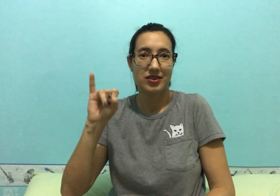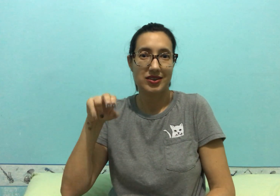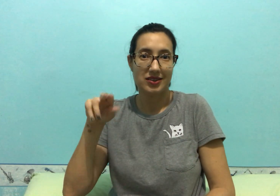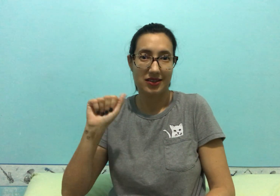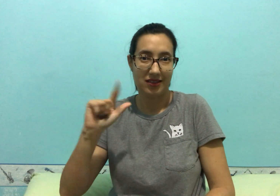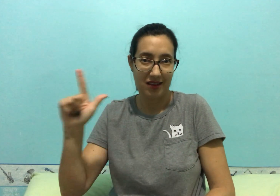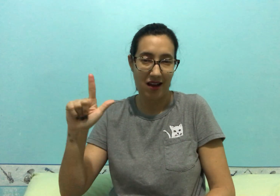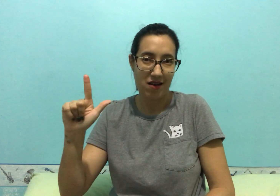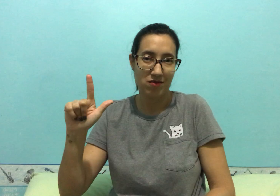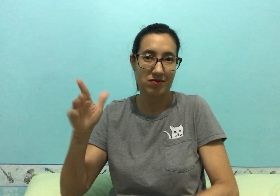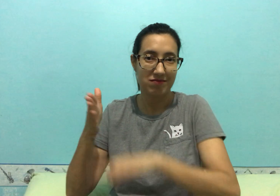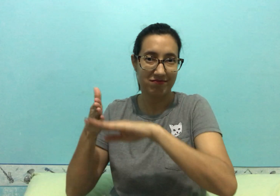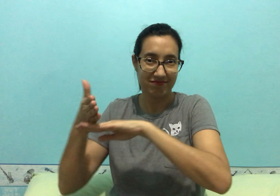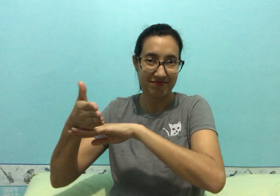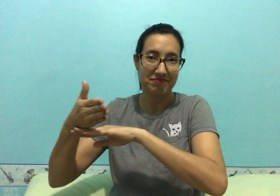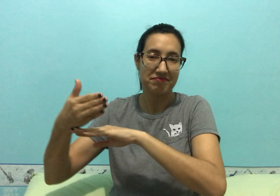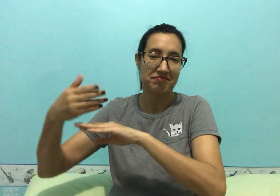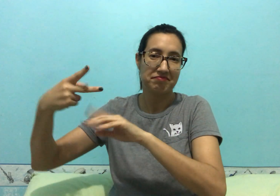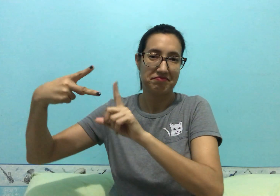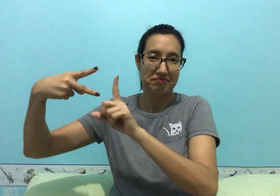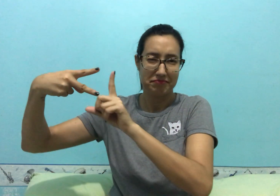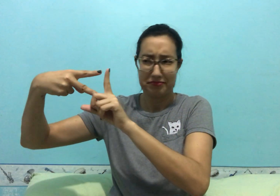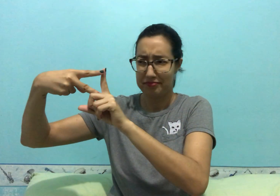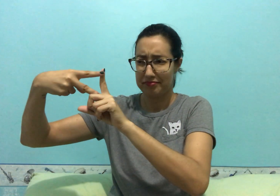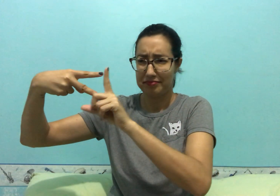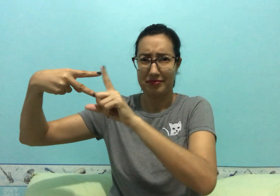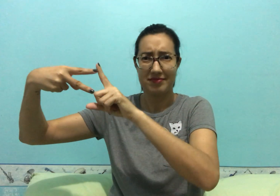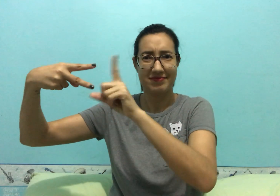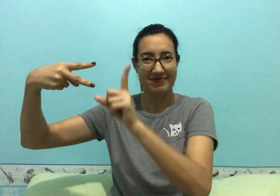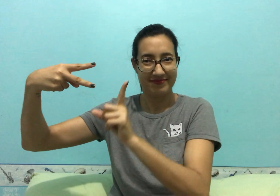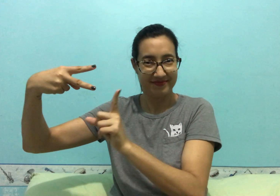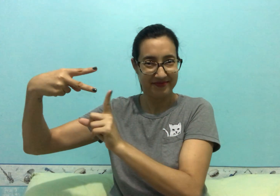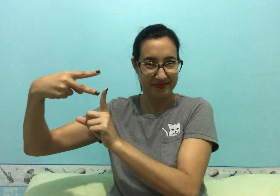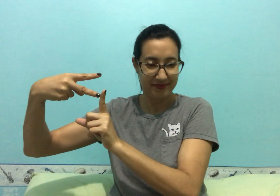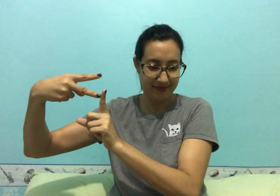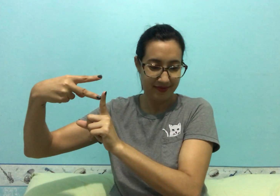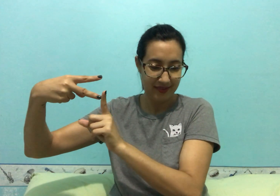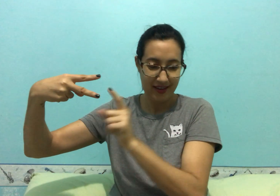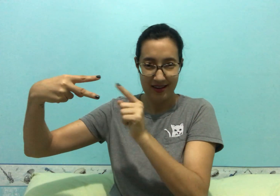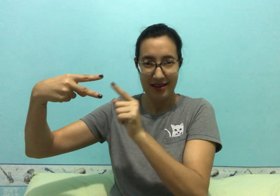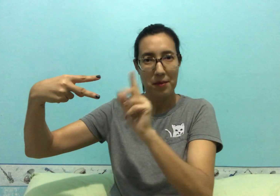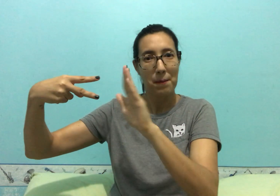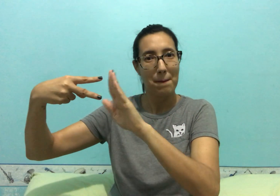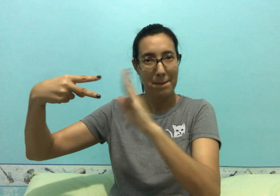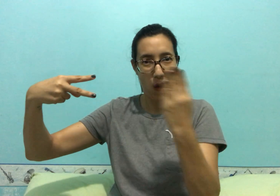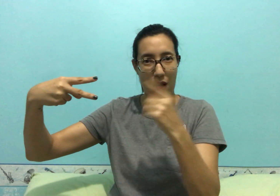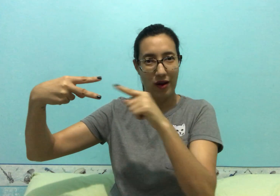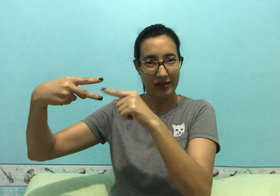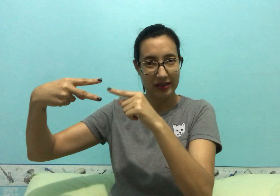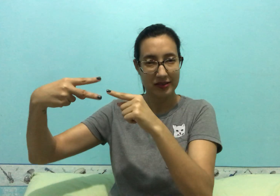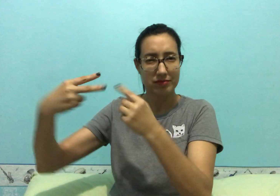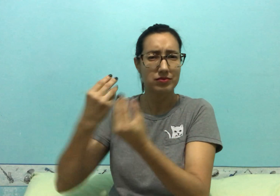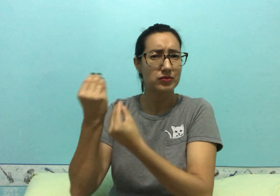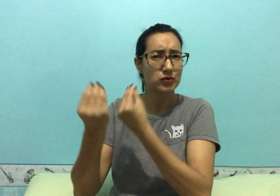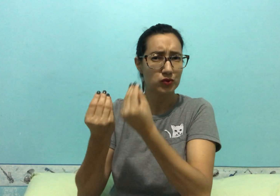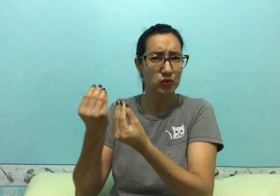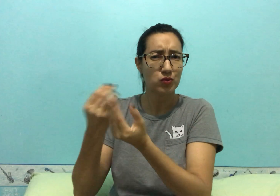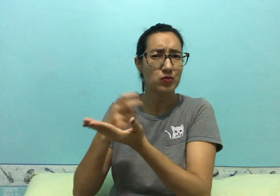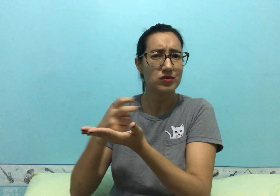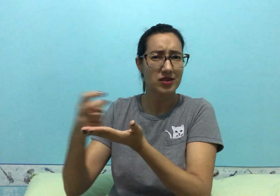a AND invertida, ou seja, quando é que eu vou ter 1 aqui na saída? Quando eu tiver 1 e 1 na entrada. E aí só que